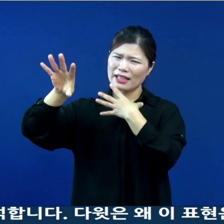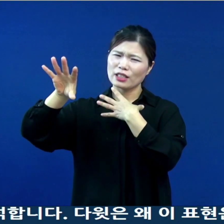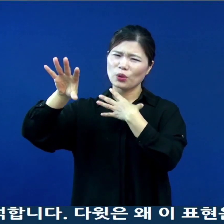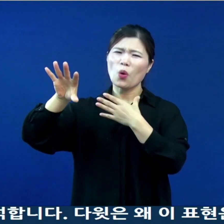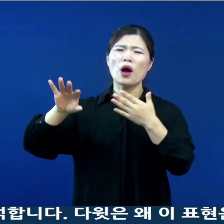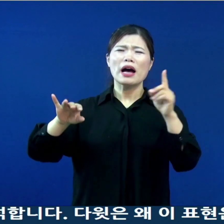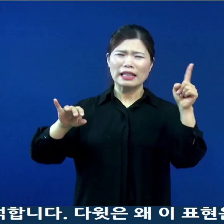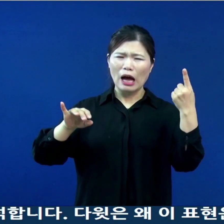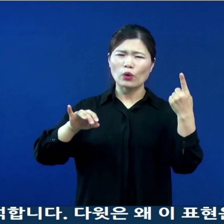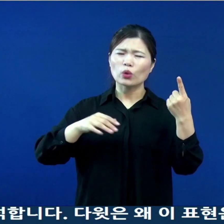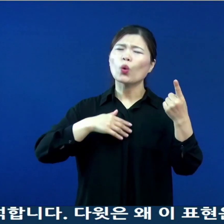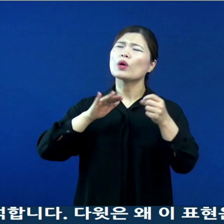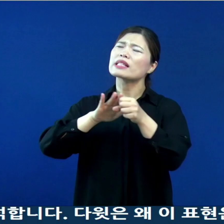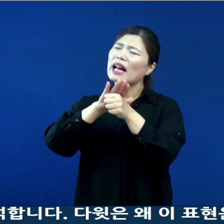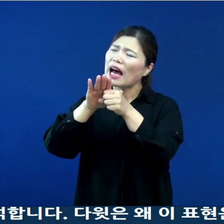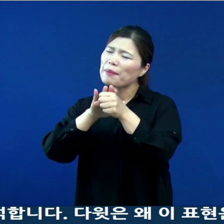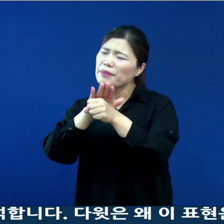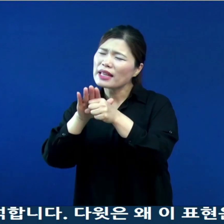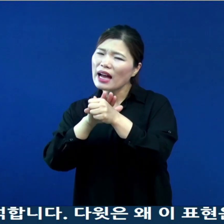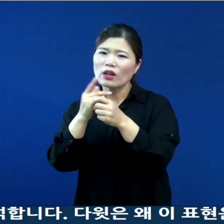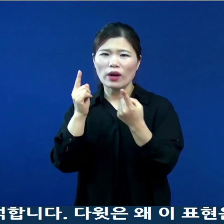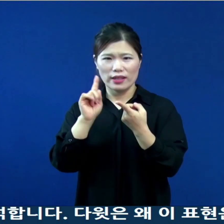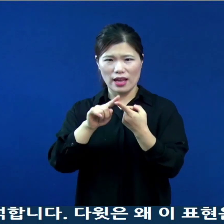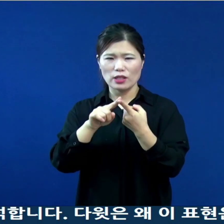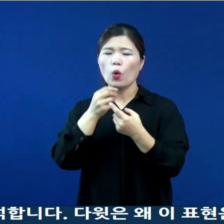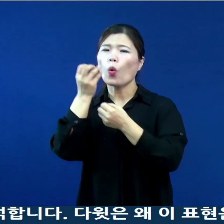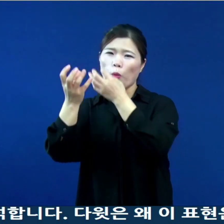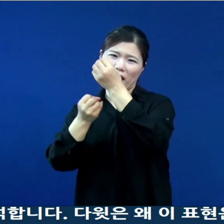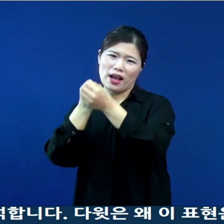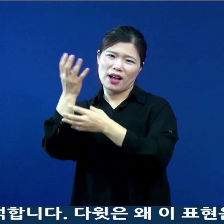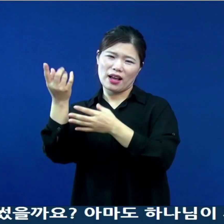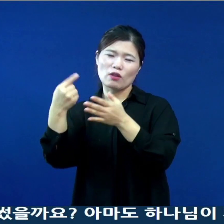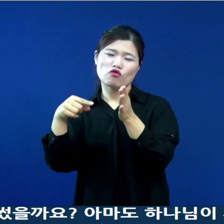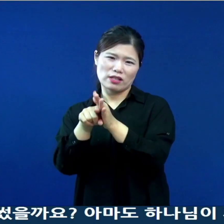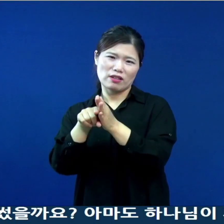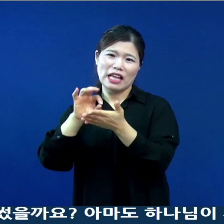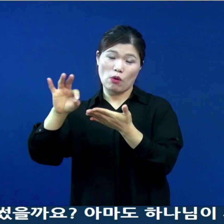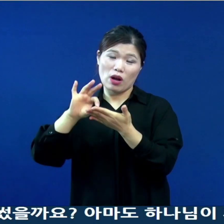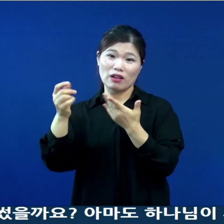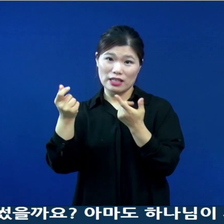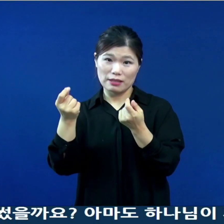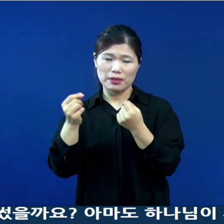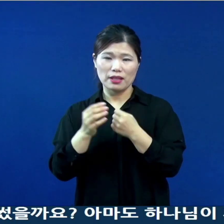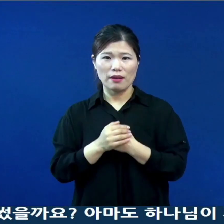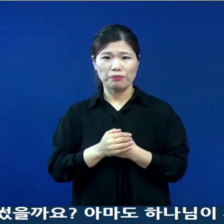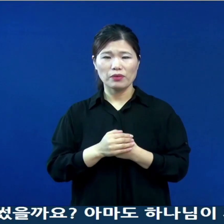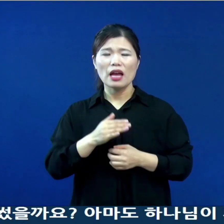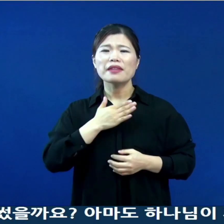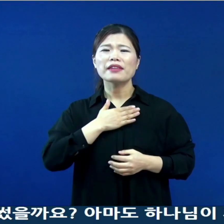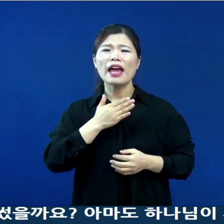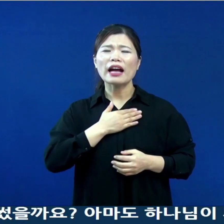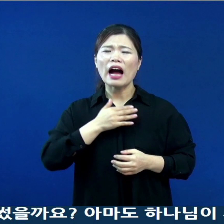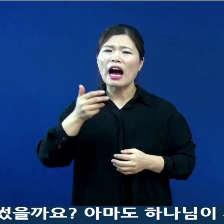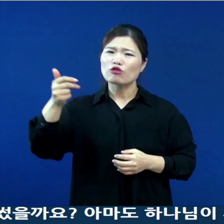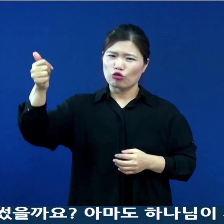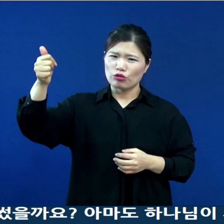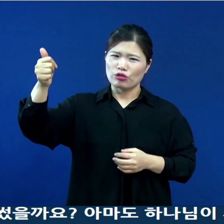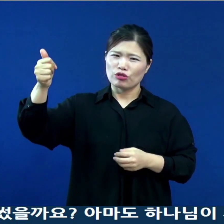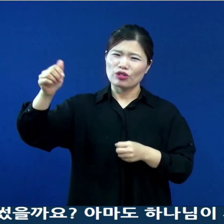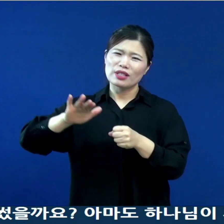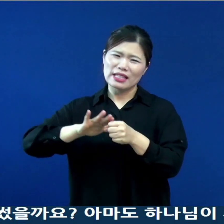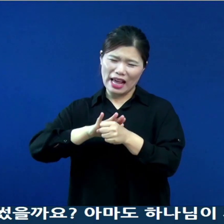이것을 고백하기 위함인 것 같습니다. 내가 주를 사랑합니다.